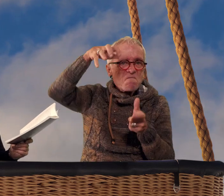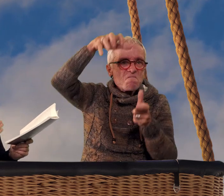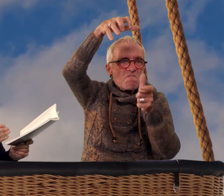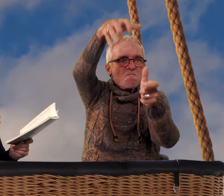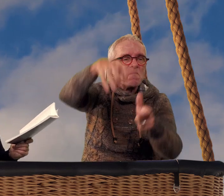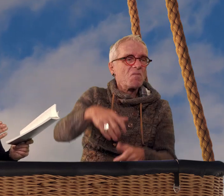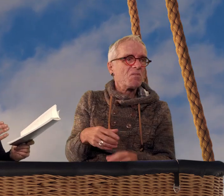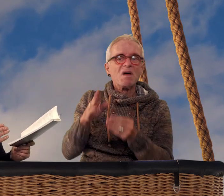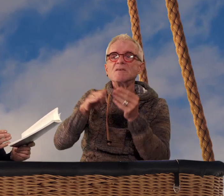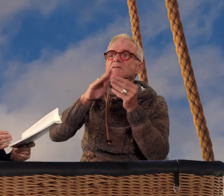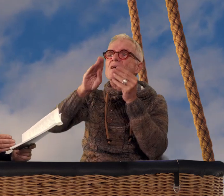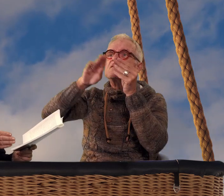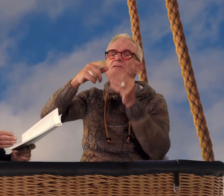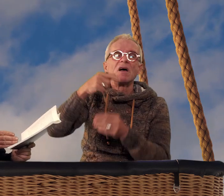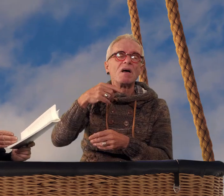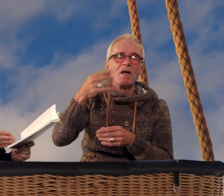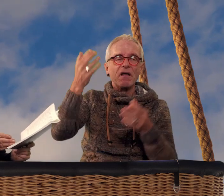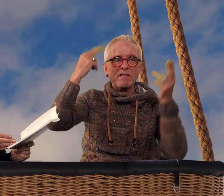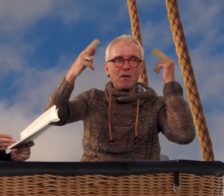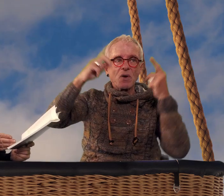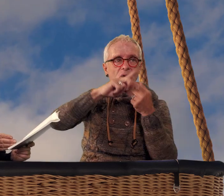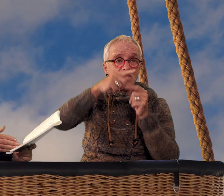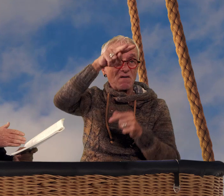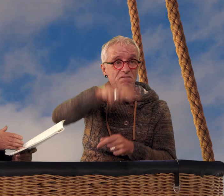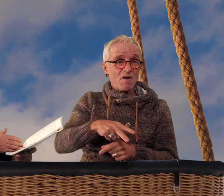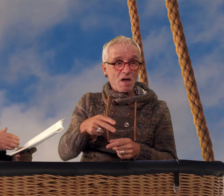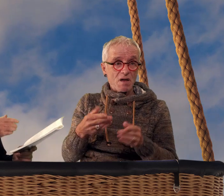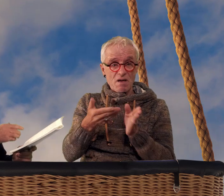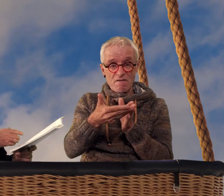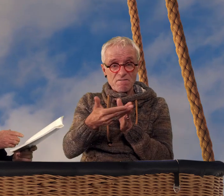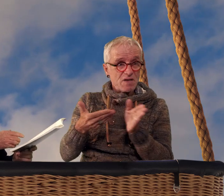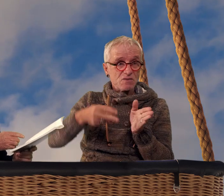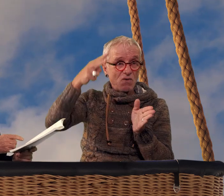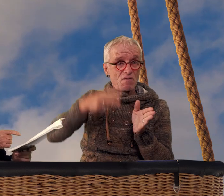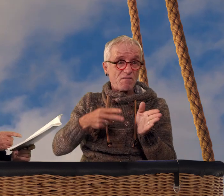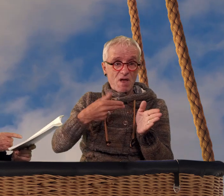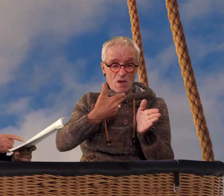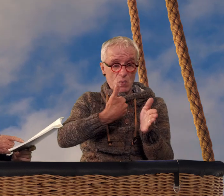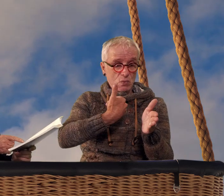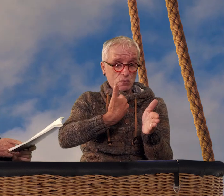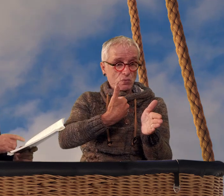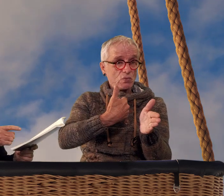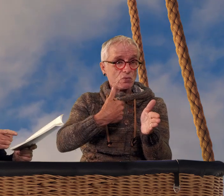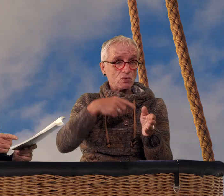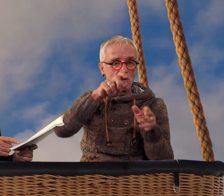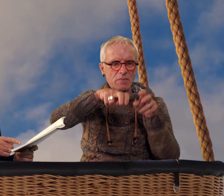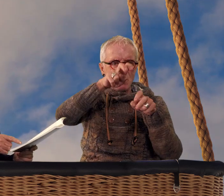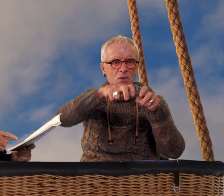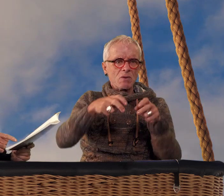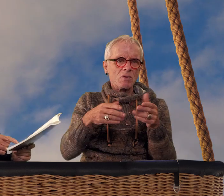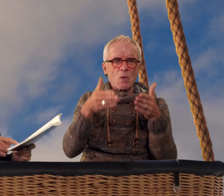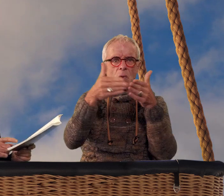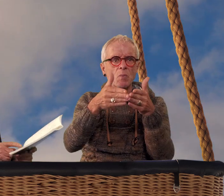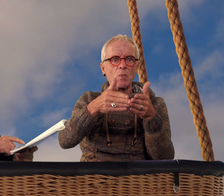niaiserie deviendrait un jour des vérités. Il est complet, ce grand vaisseau. À gauche, son gouvernail, avec le logement des pilotes, à la proue,